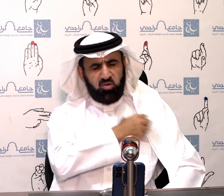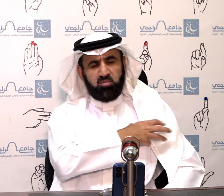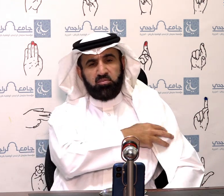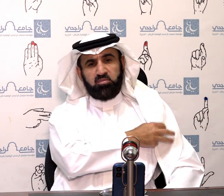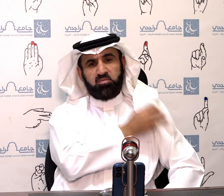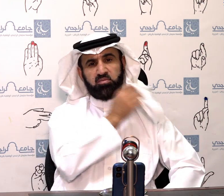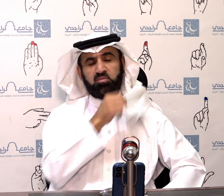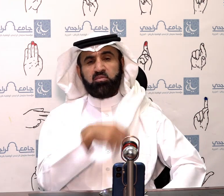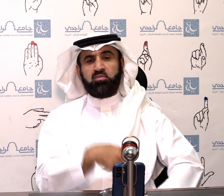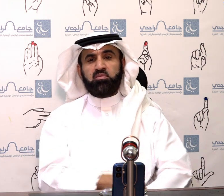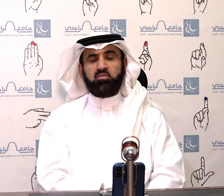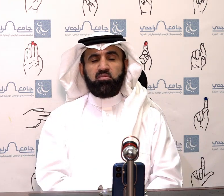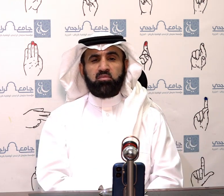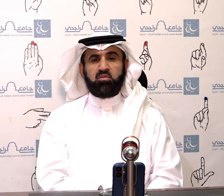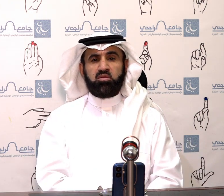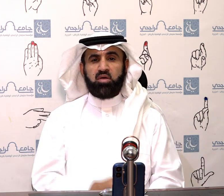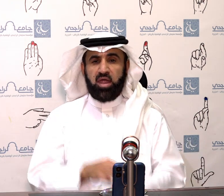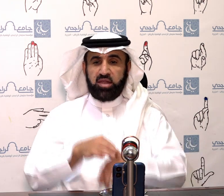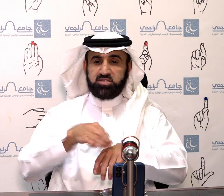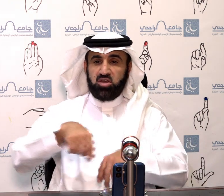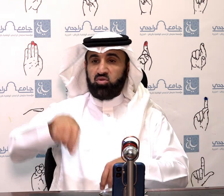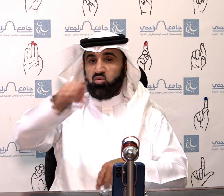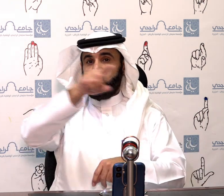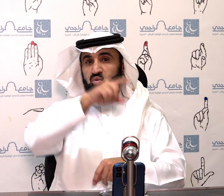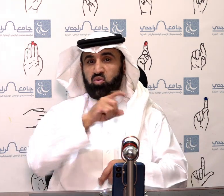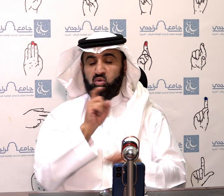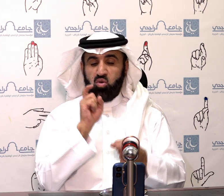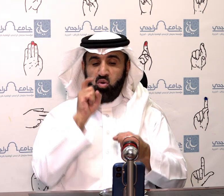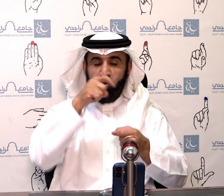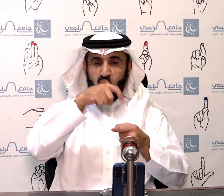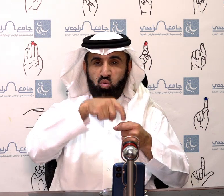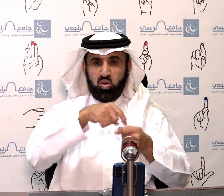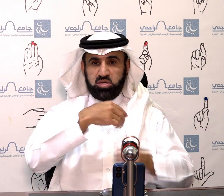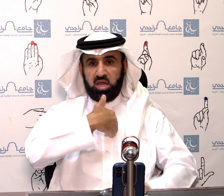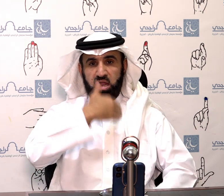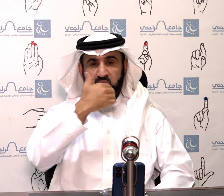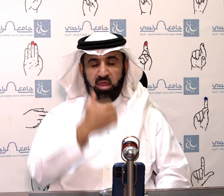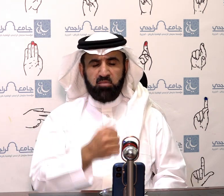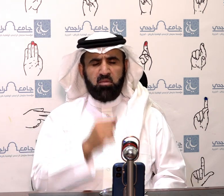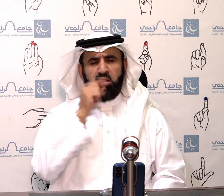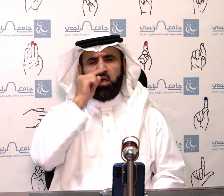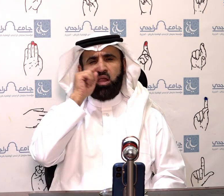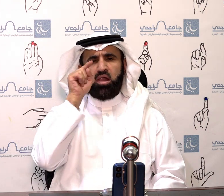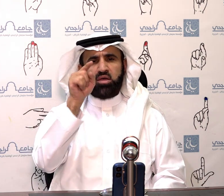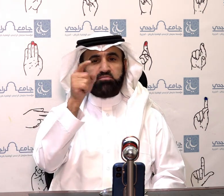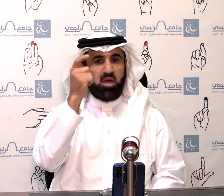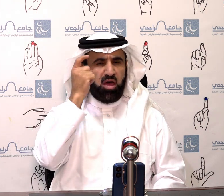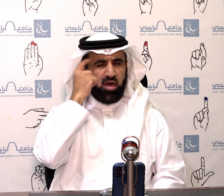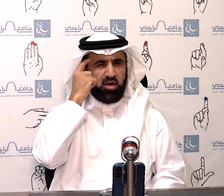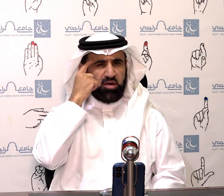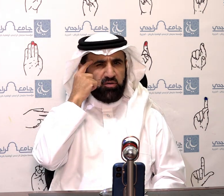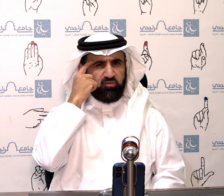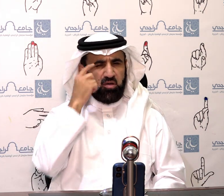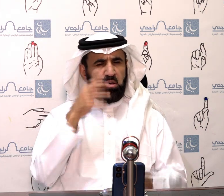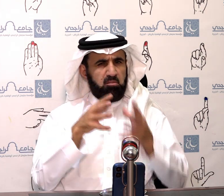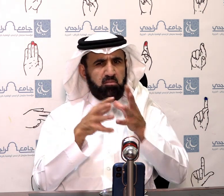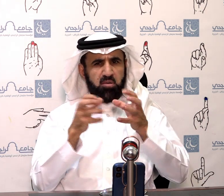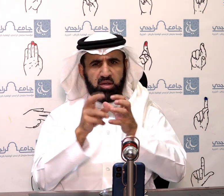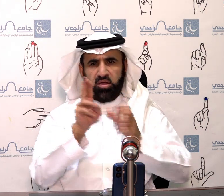وحتى يصل الإنسان إلى التقوى، فلا بد له أن يعرف ما هي التقوى